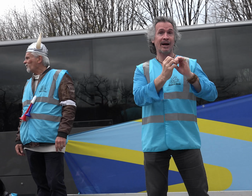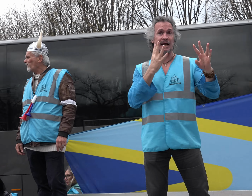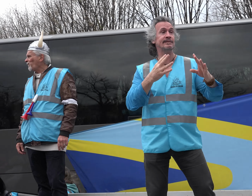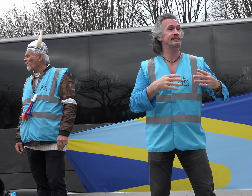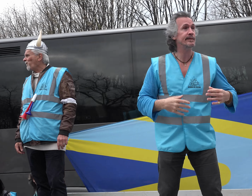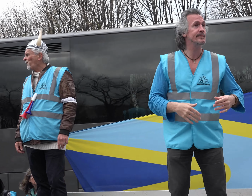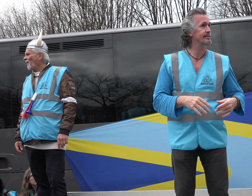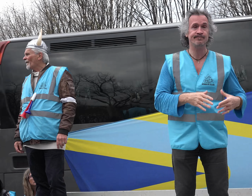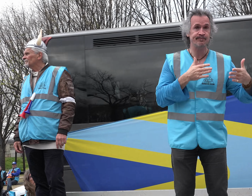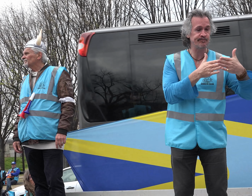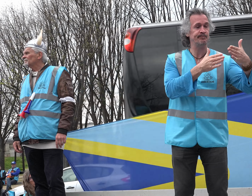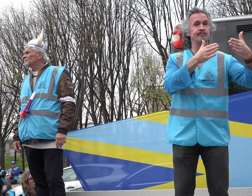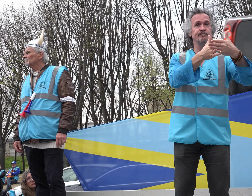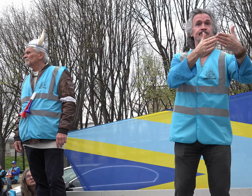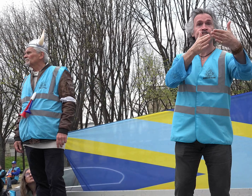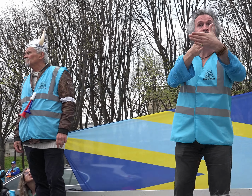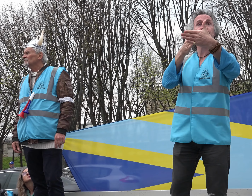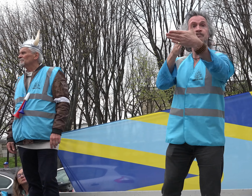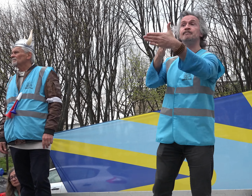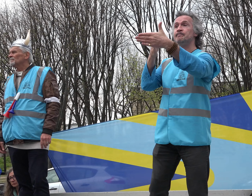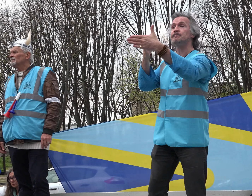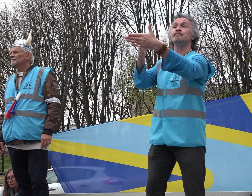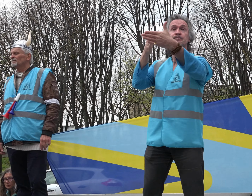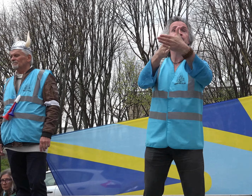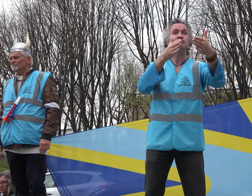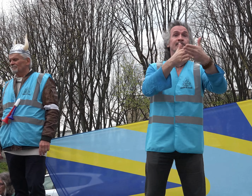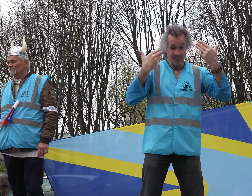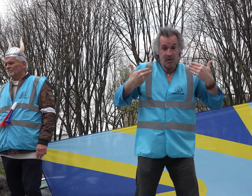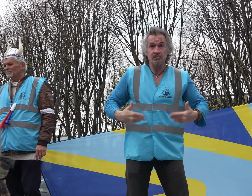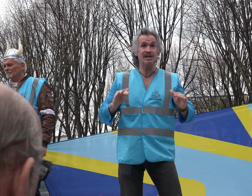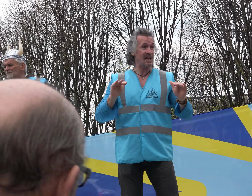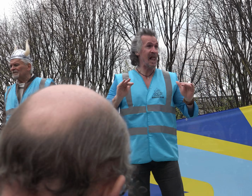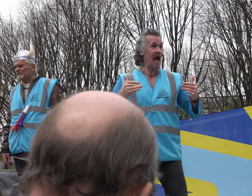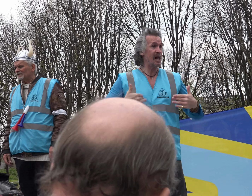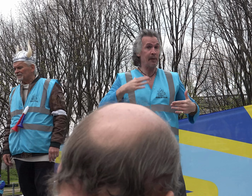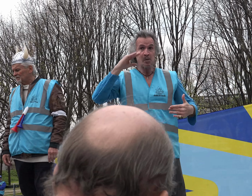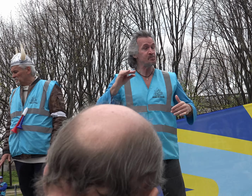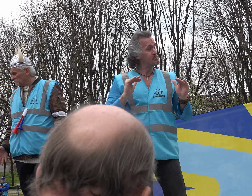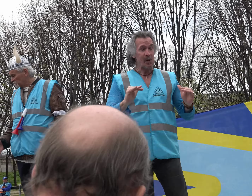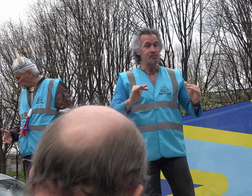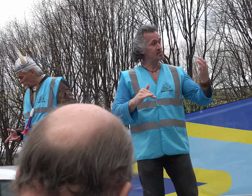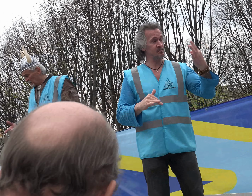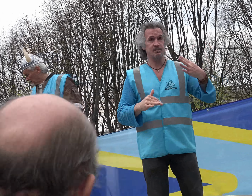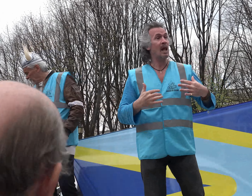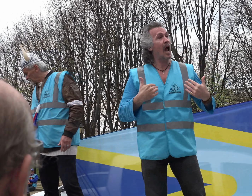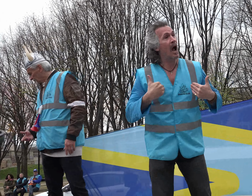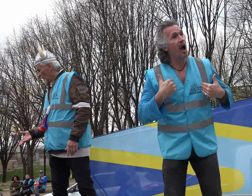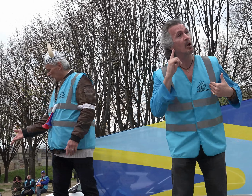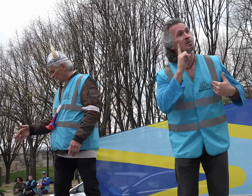castings, moi j'ai déjà été par exemple dans des castings, nous sommes bloqués, nous sommes empêchés. On nous